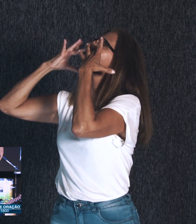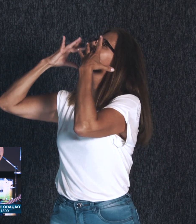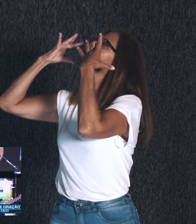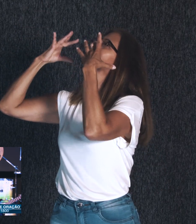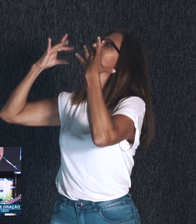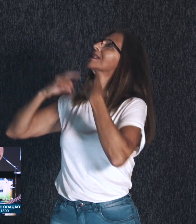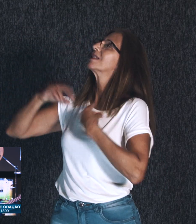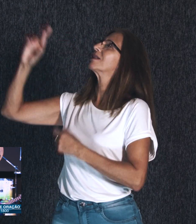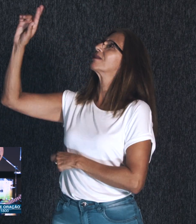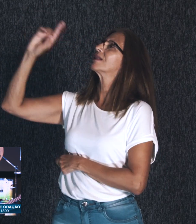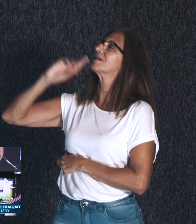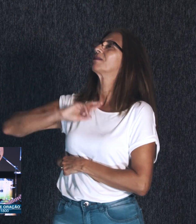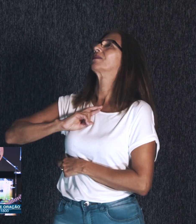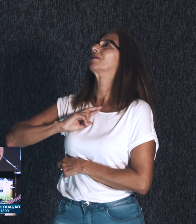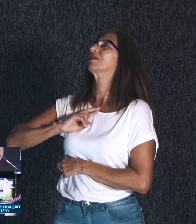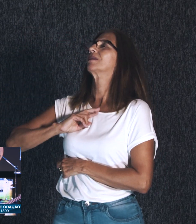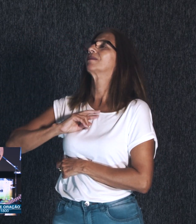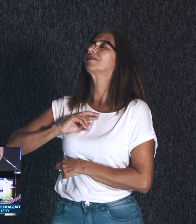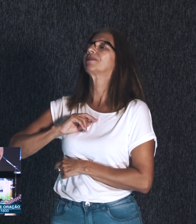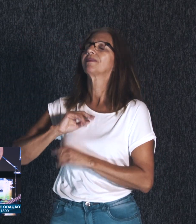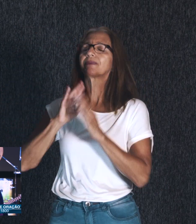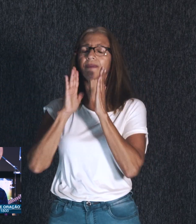orar por você. Pai, em nome de Jesus.